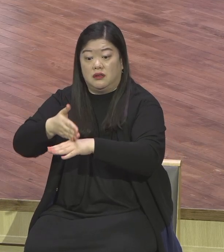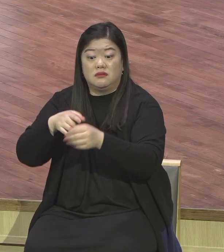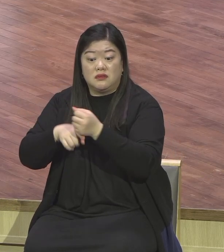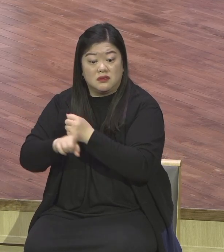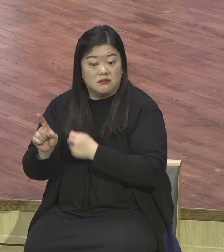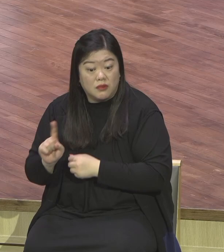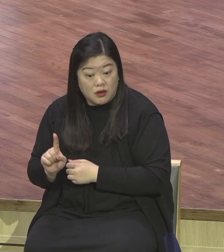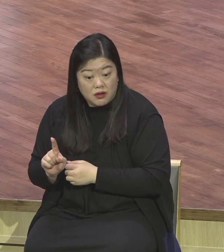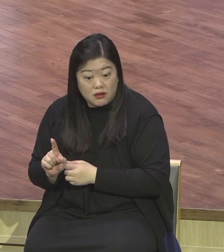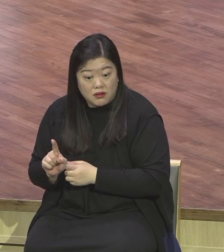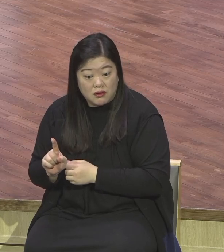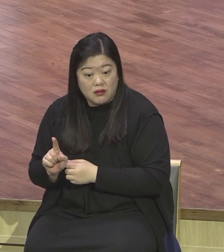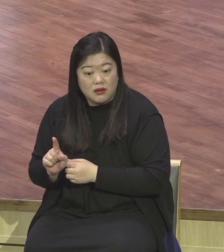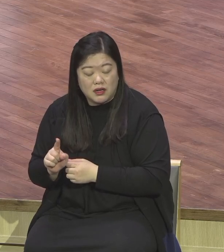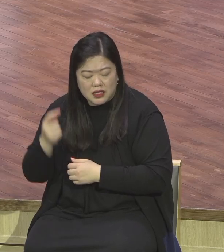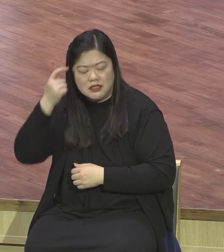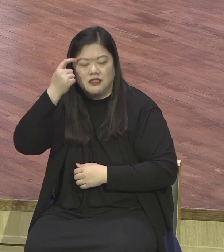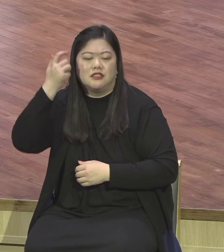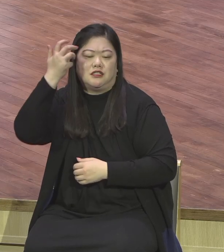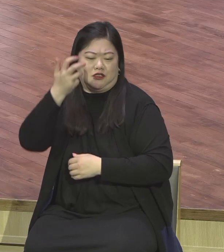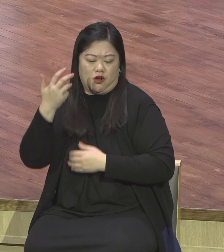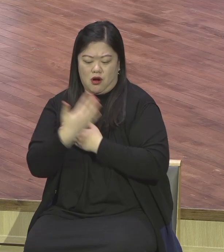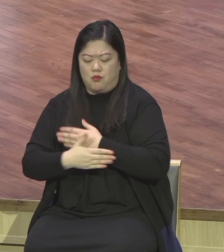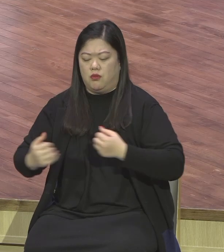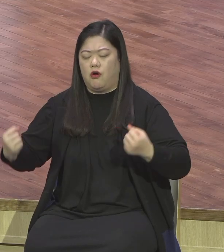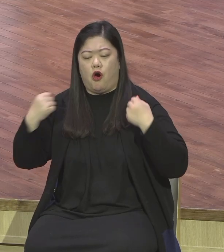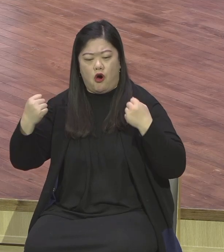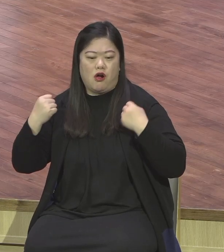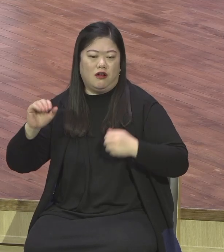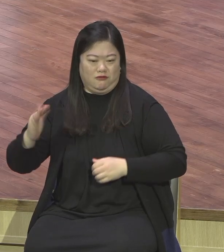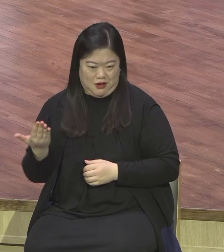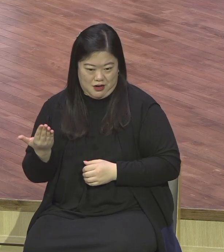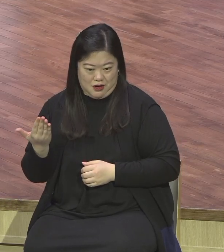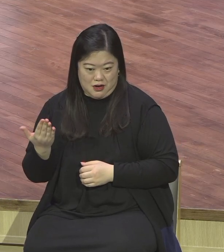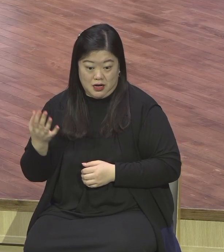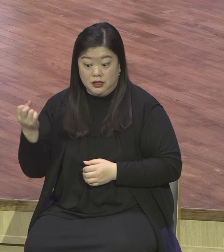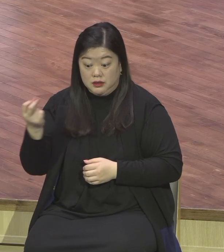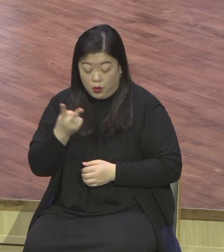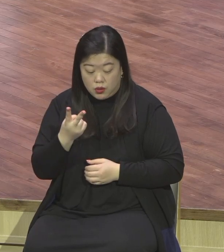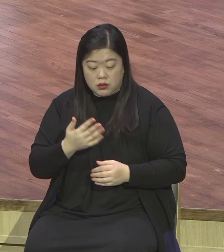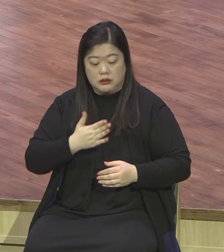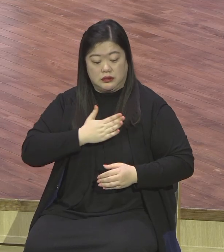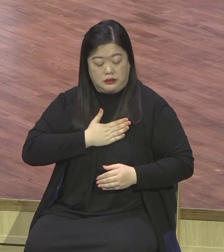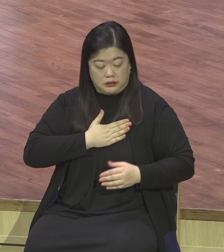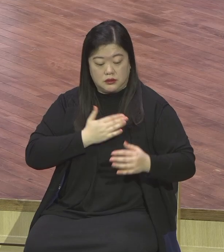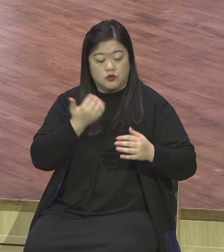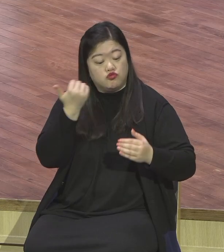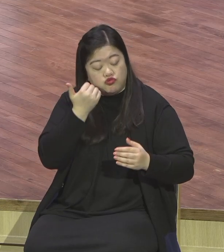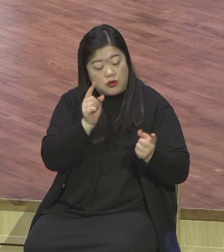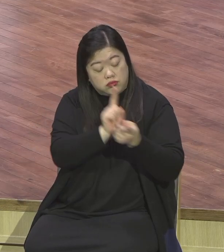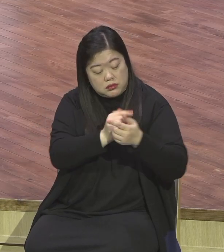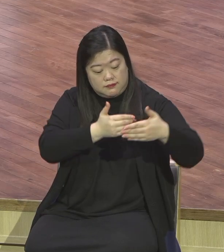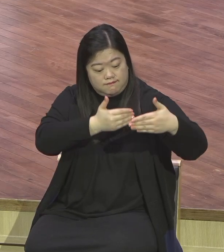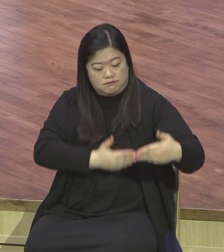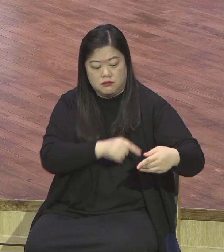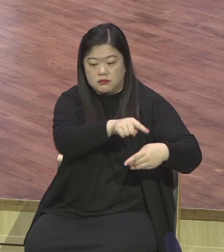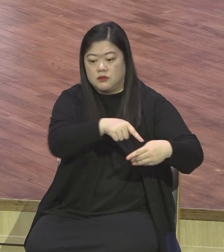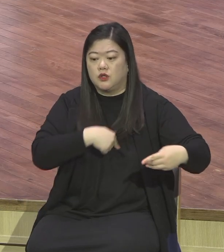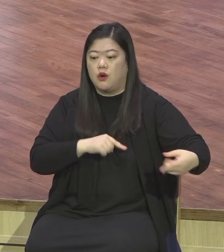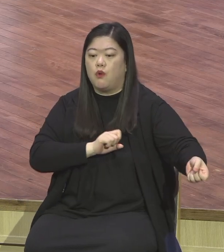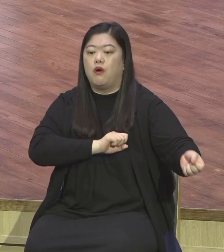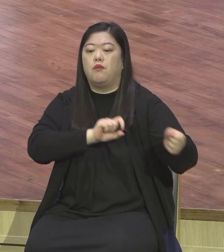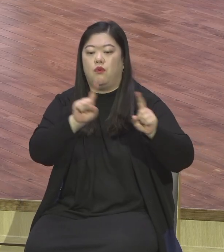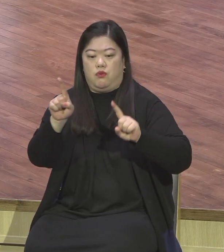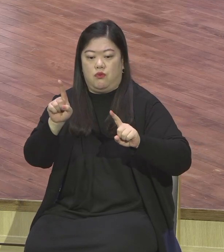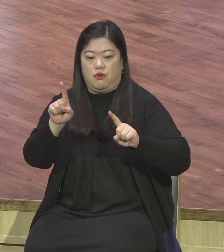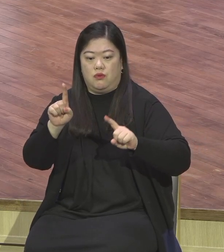영육관에 건강할 뿐만 아니라 삶의 모든 관계가 다 회복되는 놀라운 힘을 가지고 있는